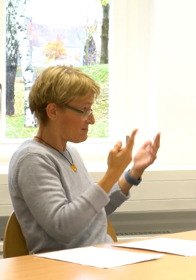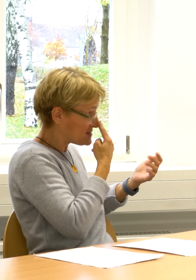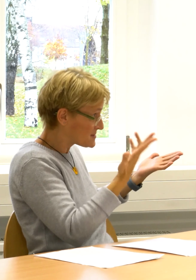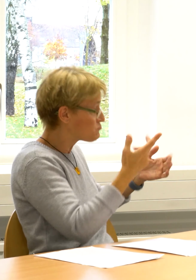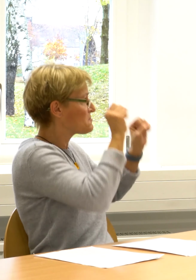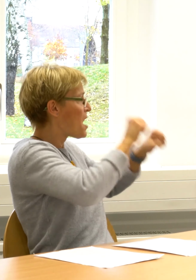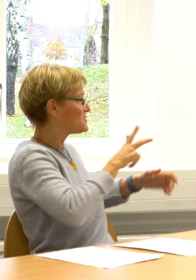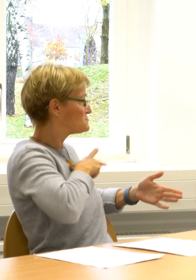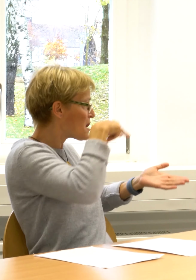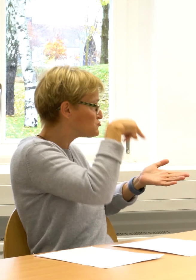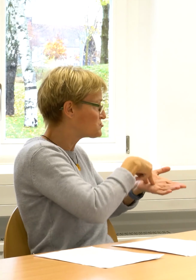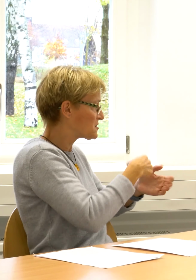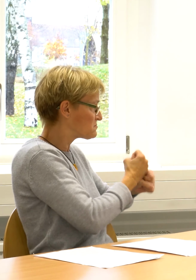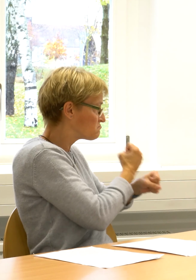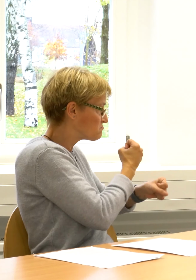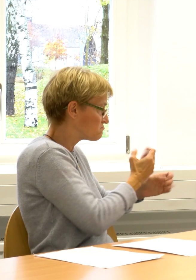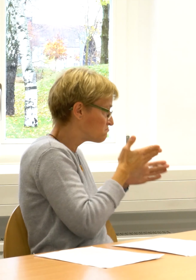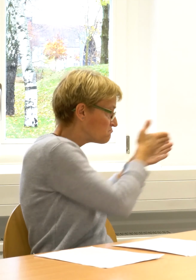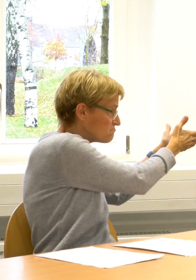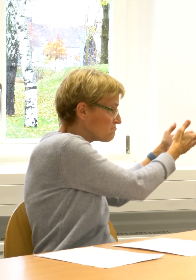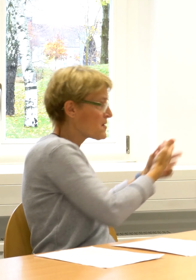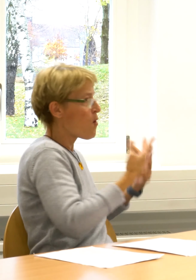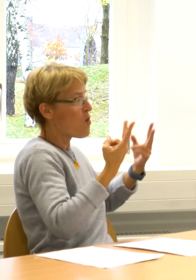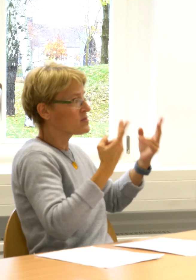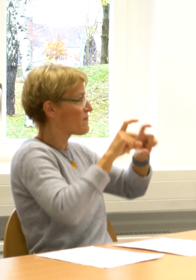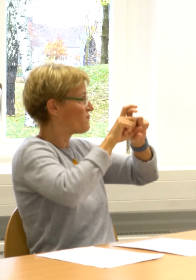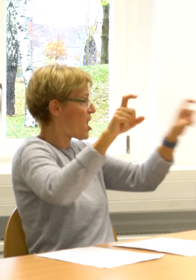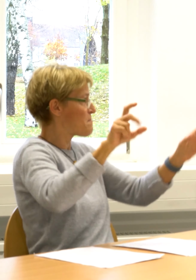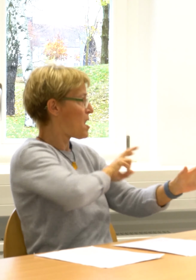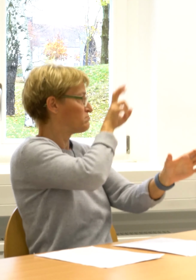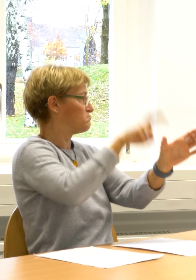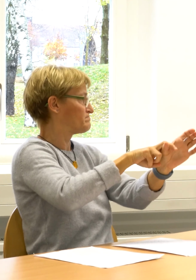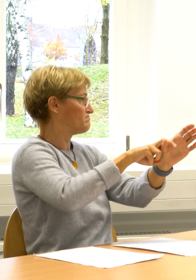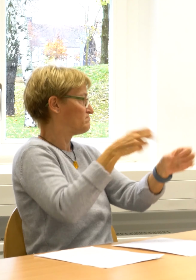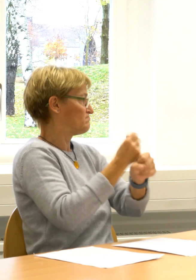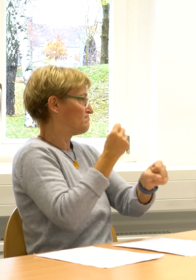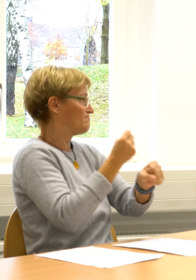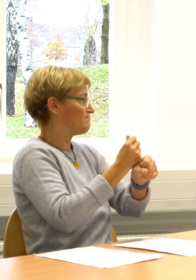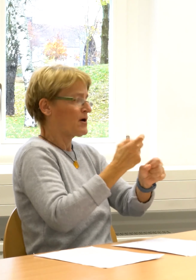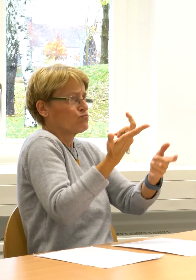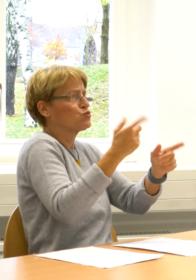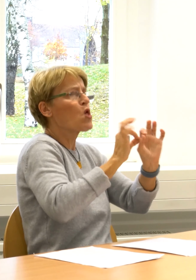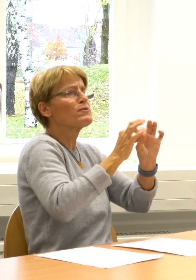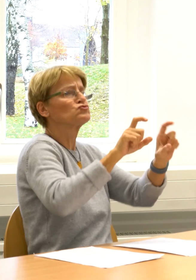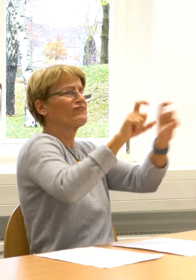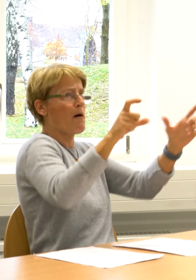Berufsleben gehen, können sie zum einen in den selbstständigen Weg wählen oder aber sich in einer Firma